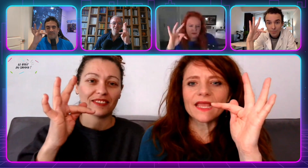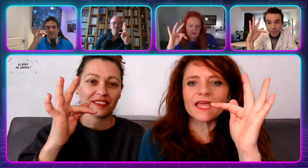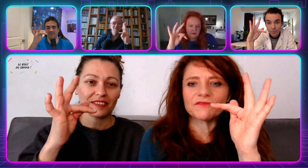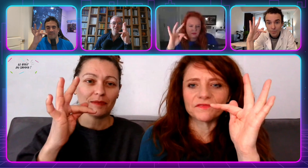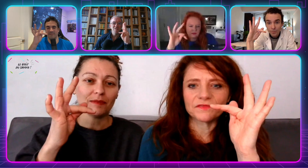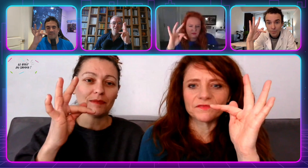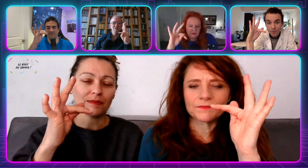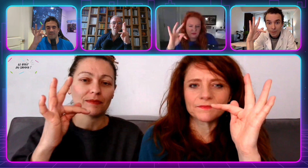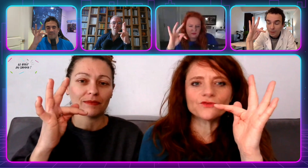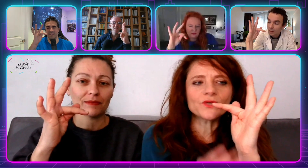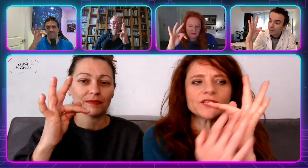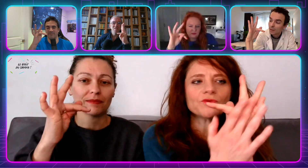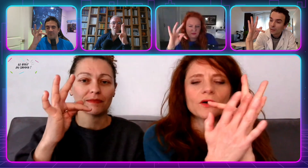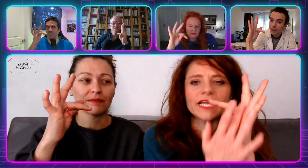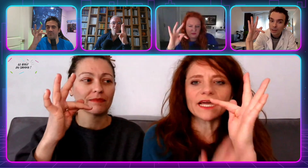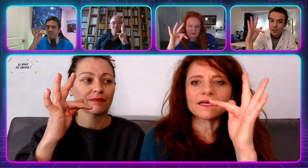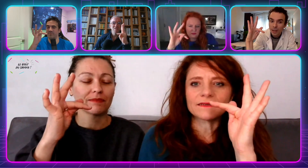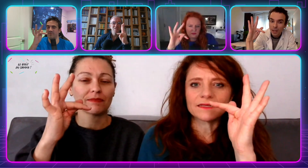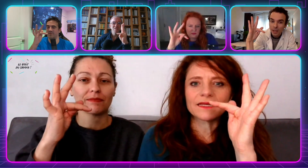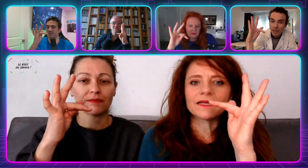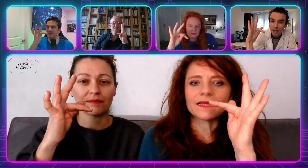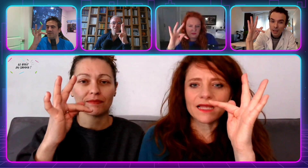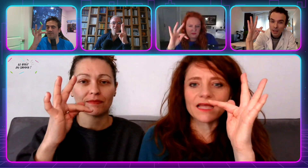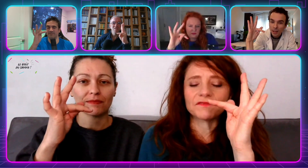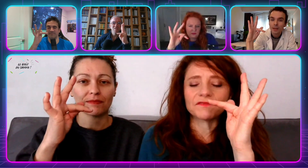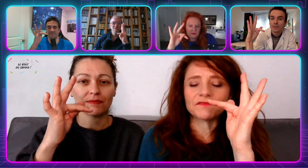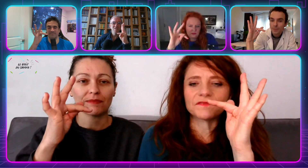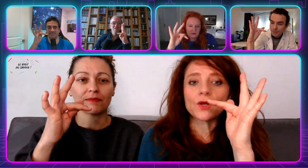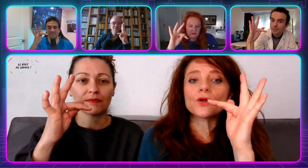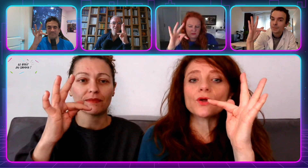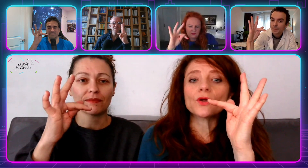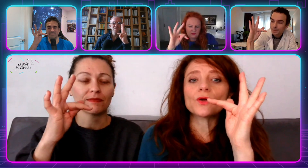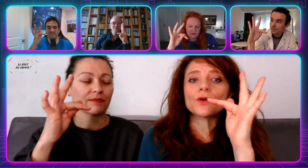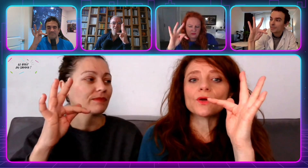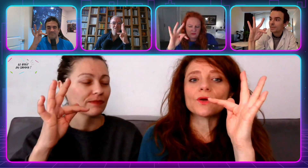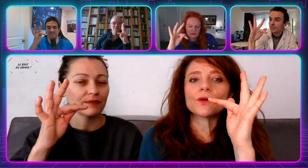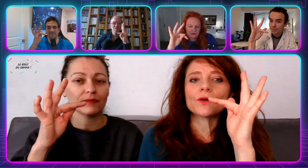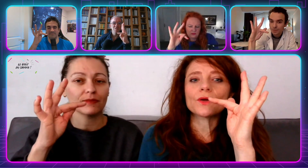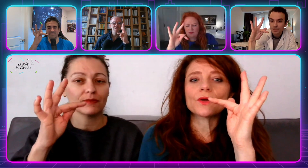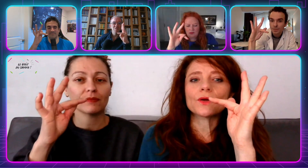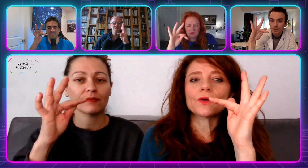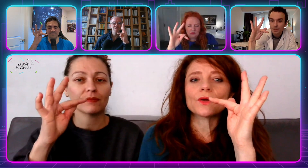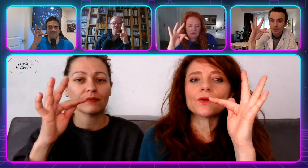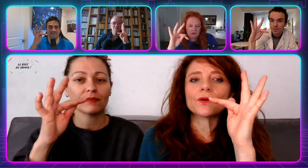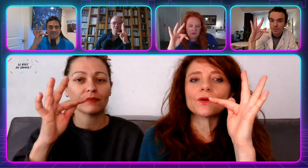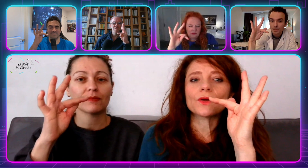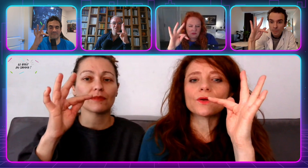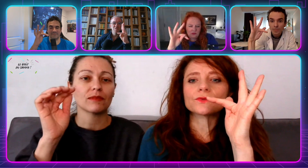là. F. Et C'est tous l'inverse, les le doigts loup. en l'air. F.